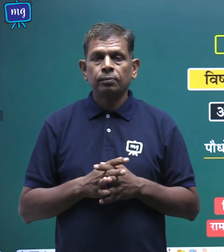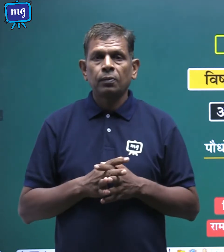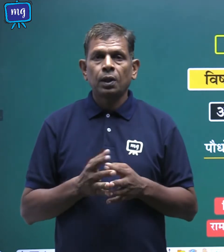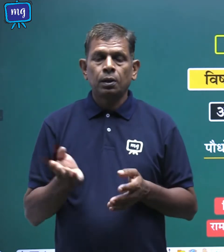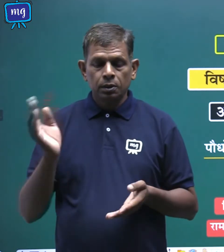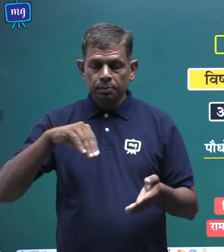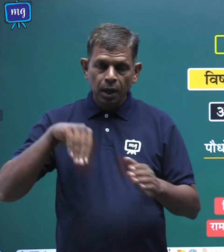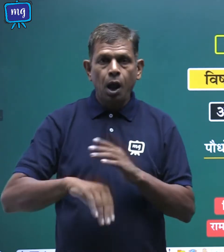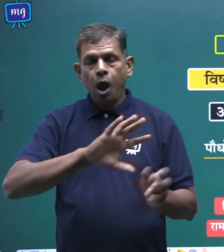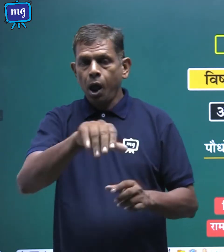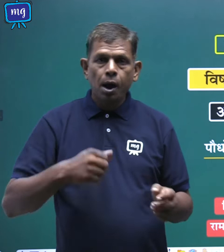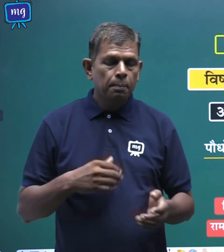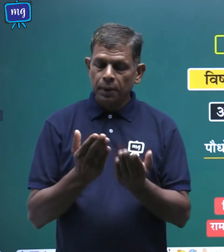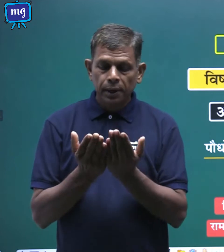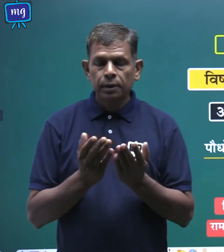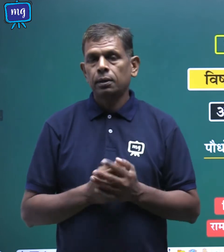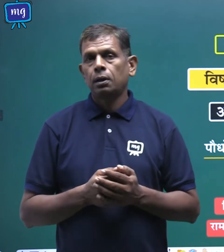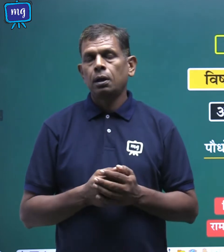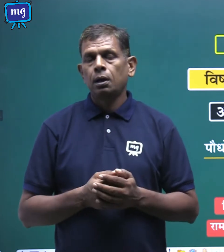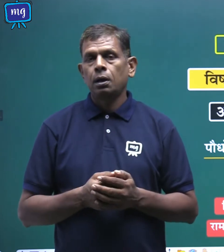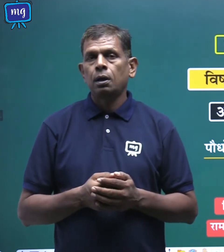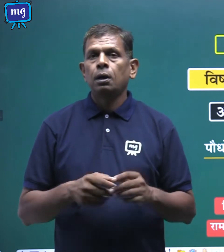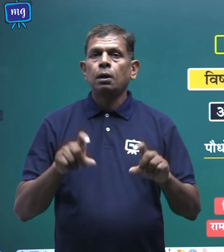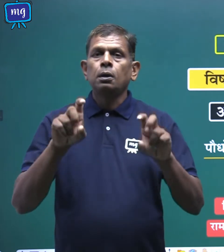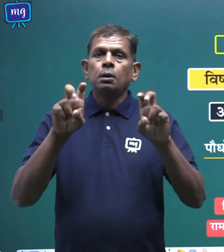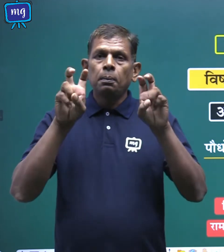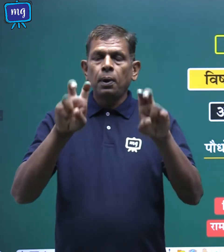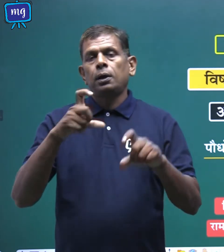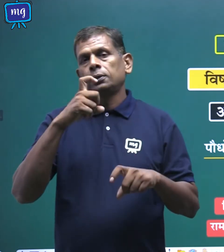जिसमें हम पढ़ेंगे पाठ 7